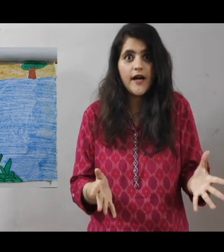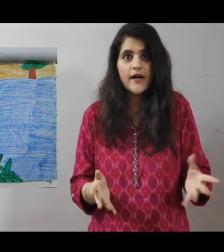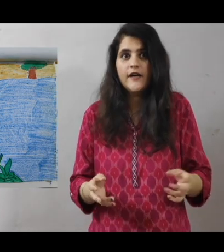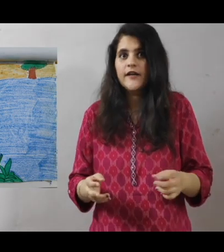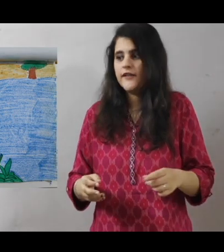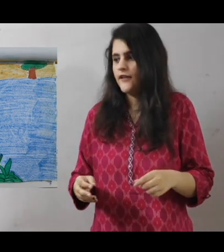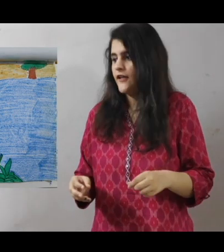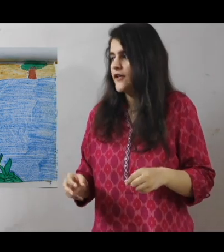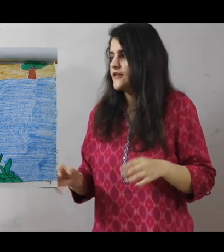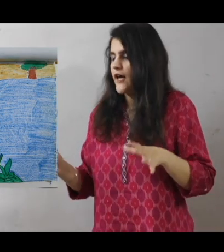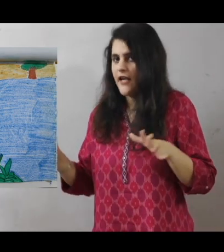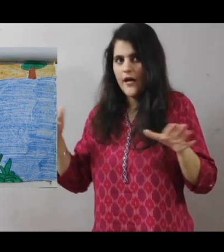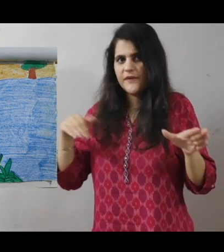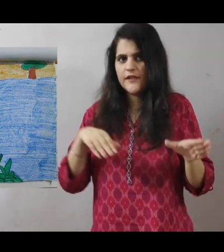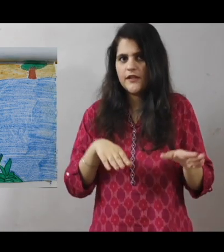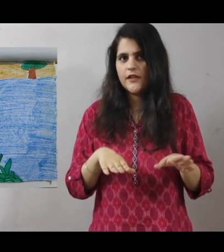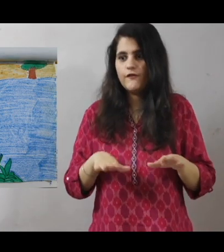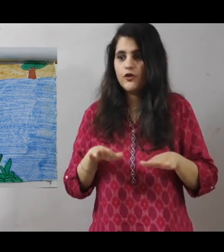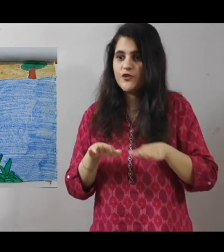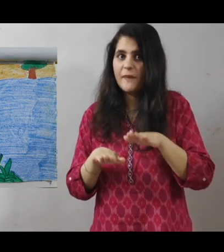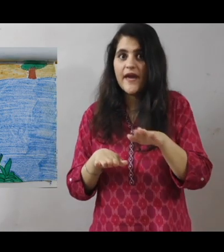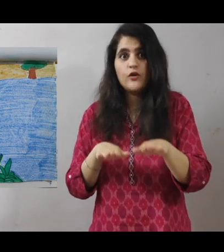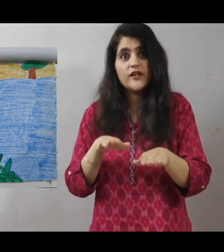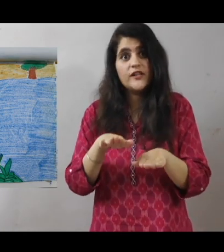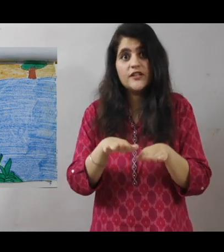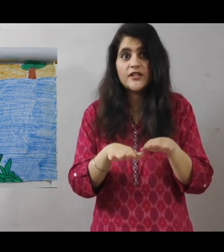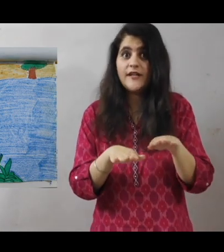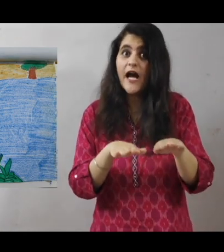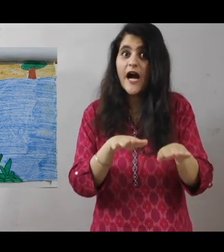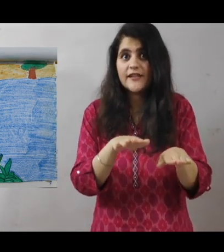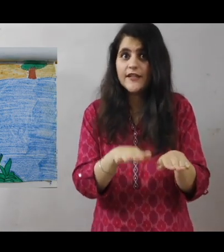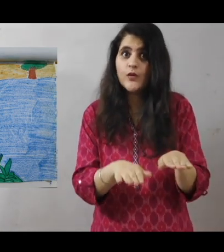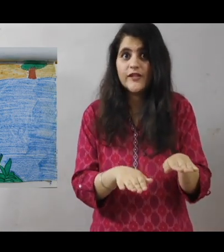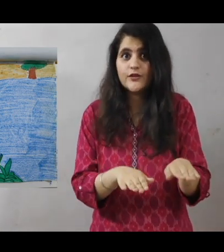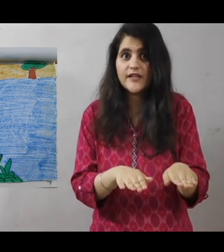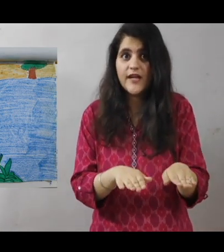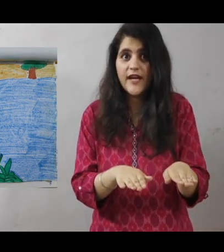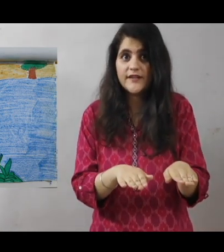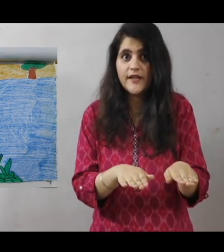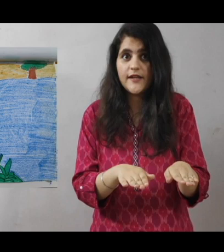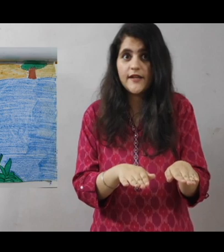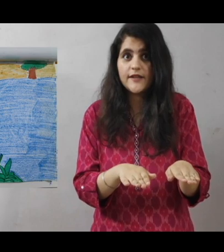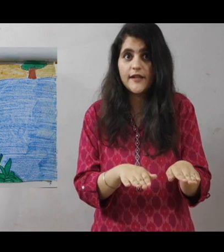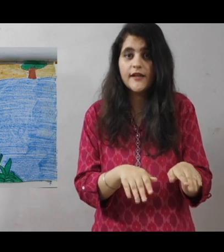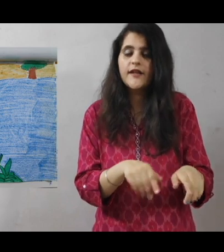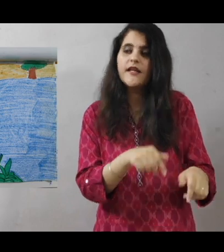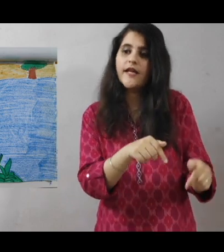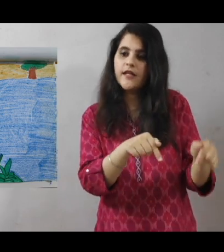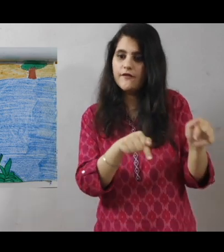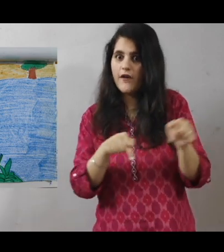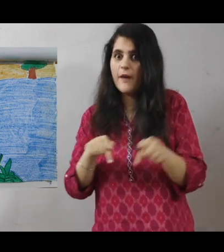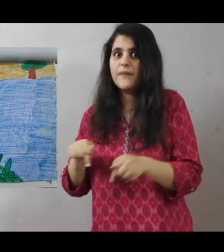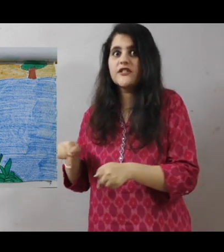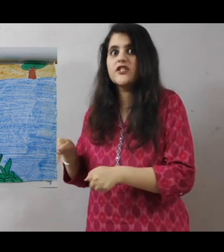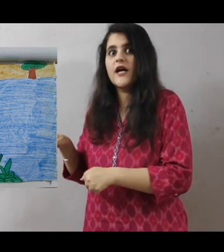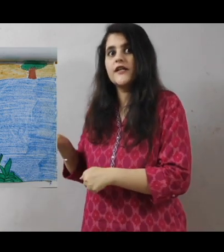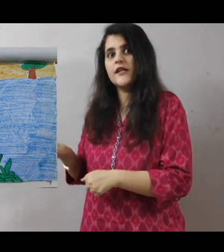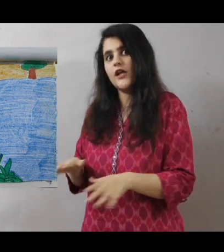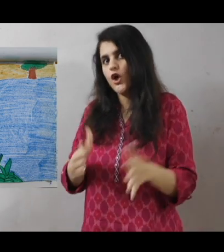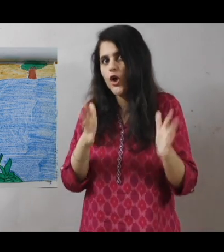देखा कि तालाब की तरफ कुछ पैरों के निशान आते हुए तो दिखाई दे रहे थे, लेकिन वापस जाने के